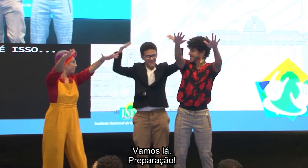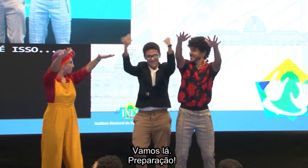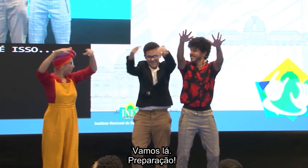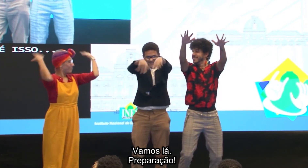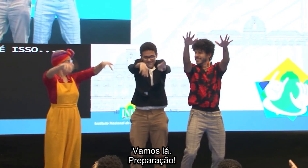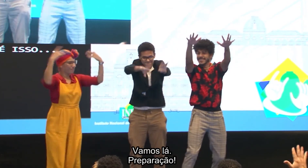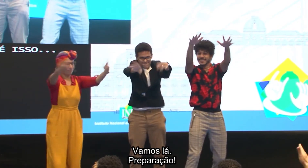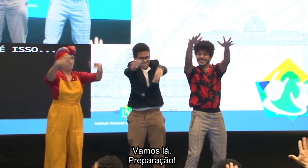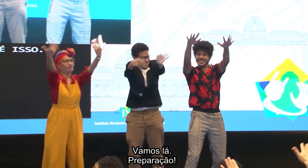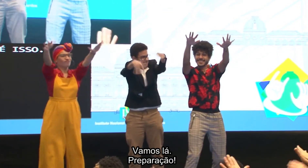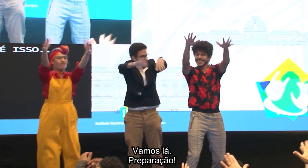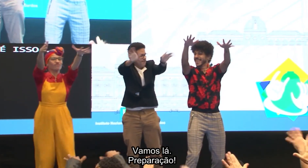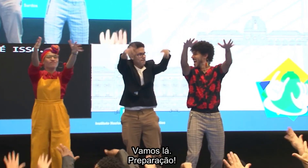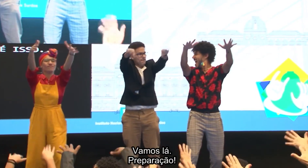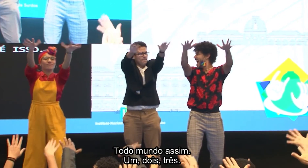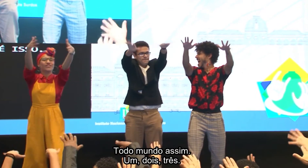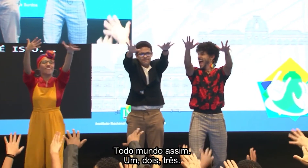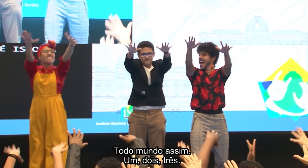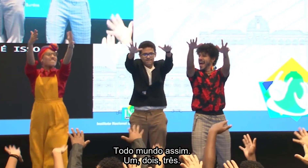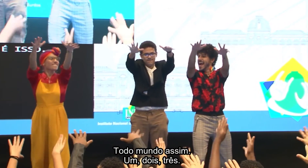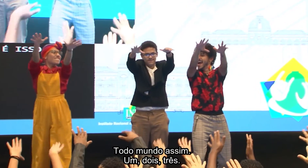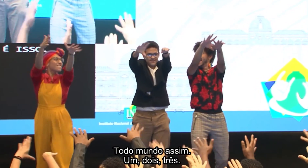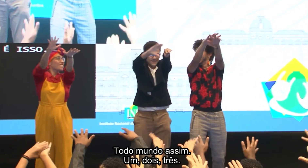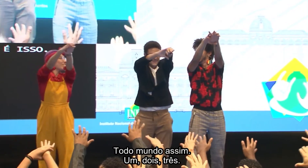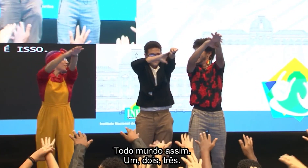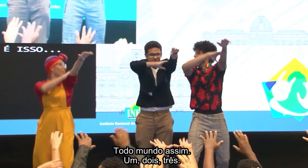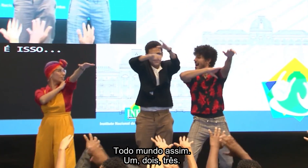Vamos lá? Pra preparação. Todo mundo assim? Todo mundo.